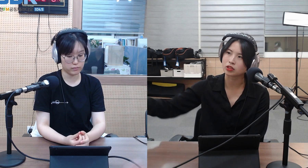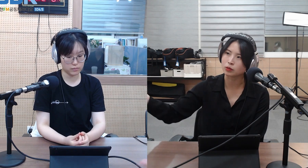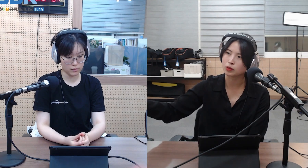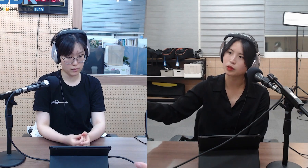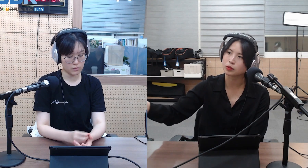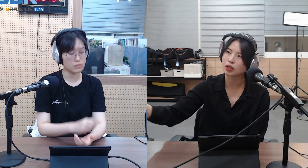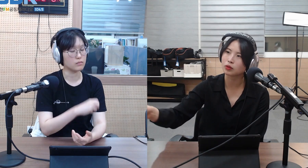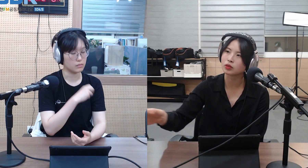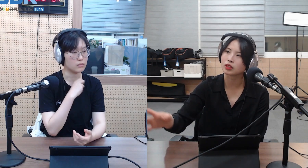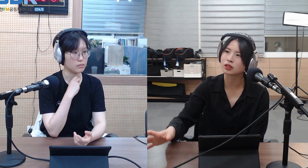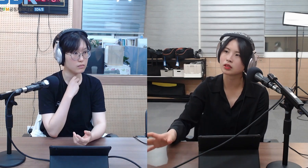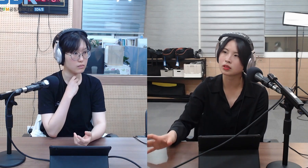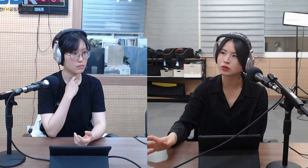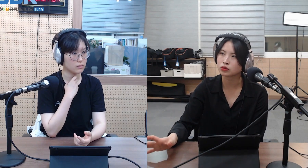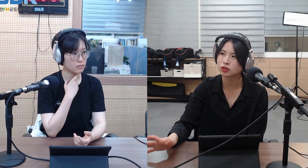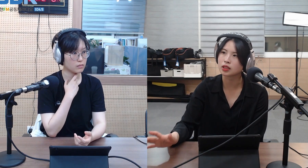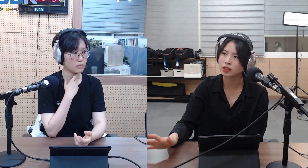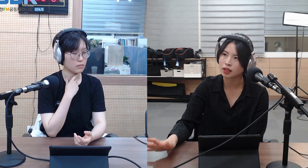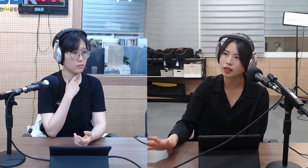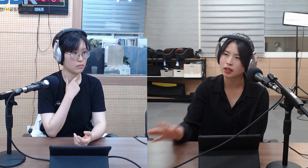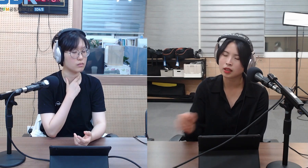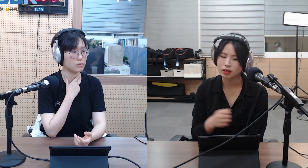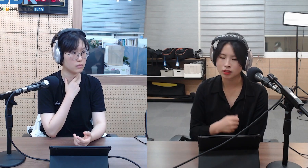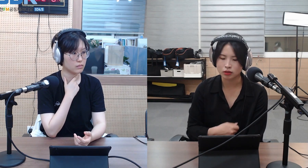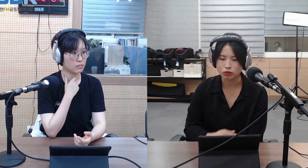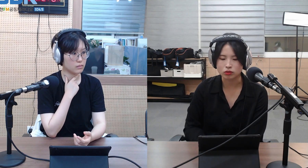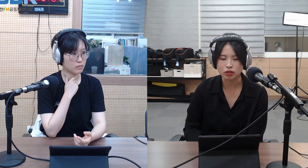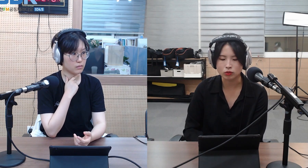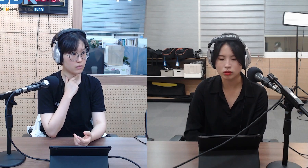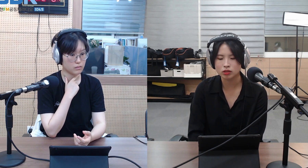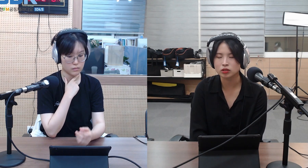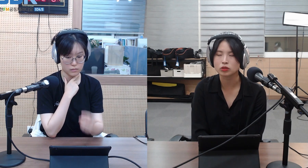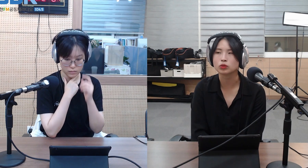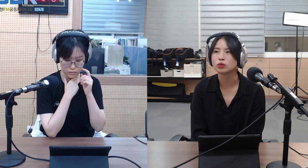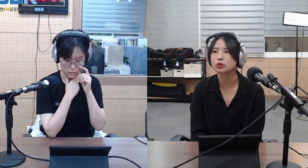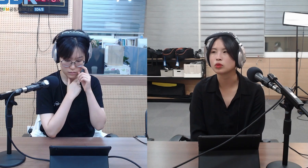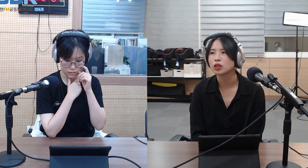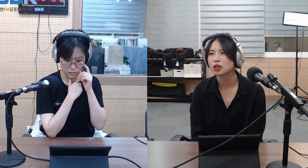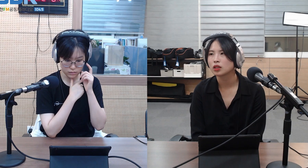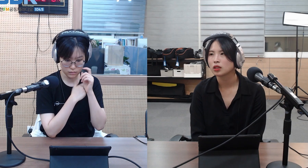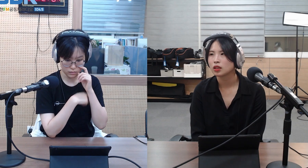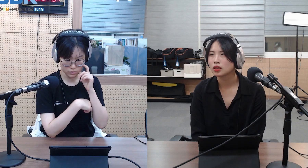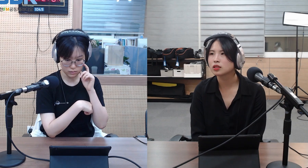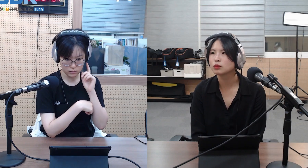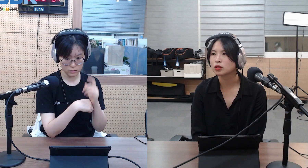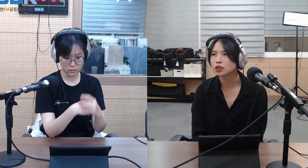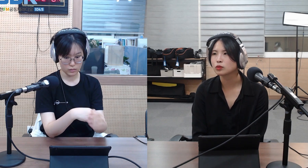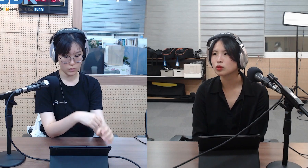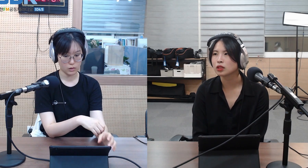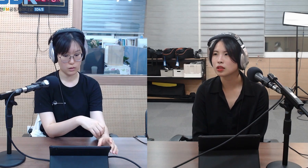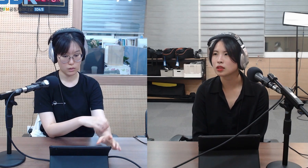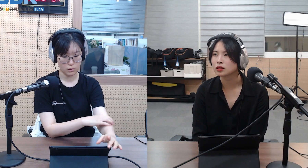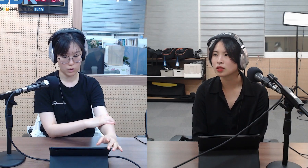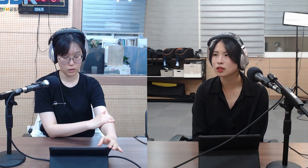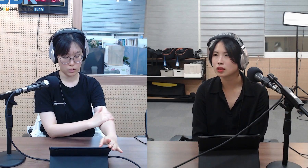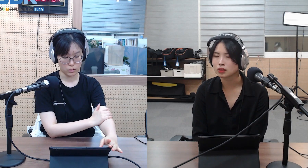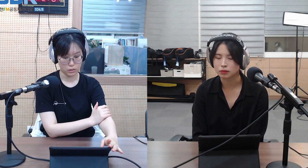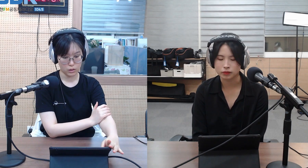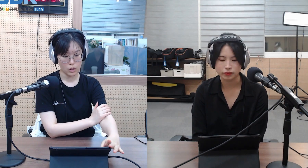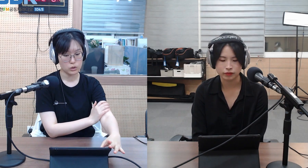점점 하고 있는 추세니까 그래도 우리 옥천에서도 했으면 참 좋겠다라는 생각을 하는. 저는